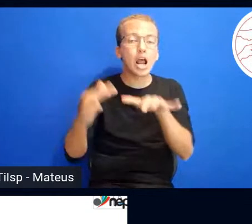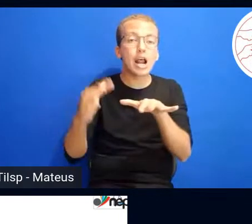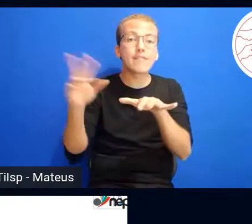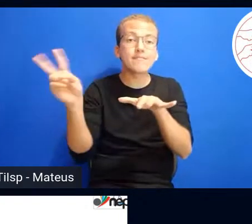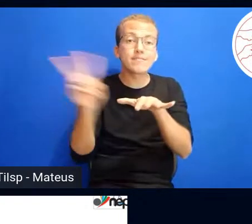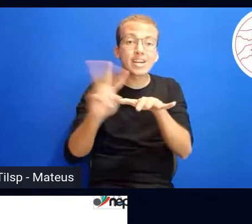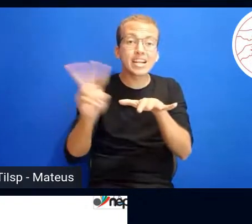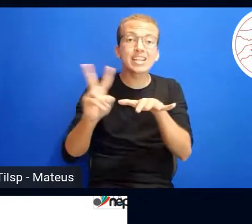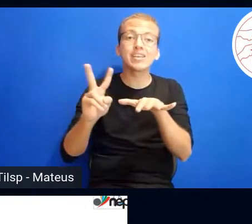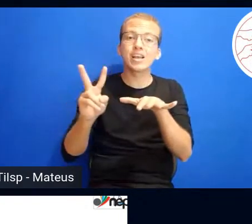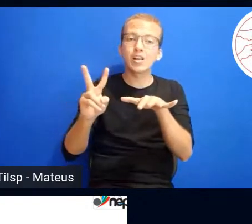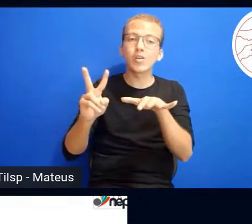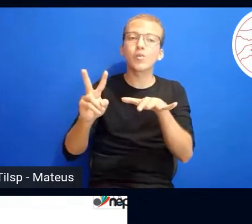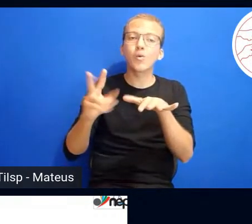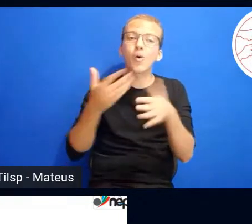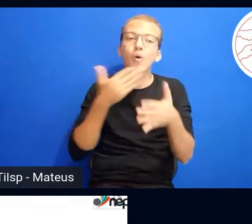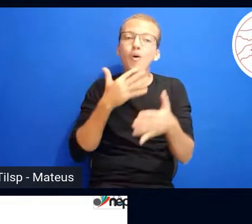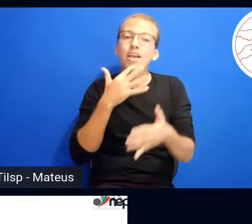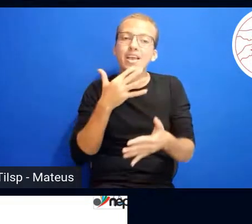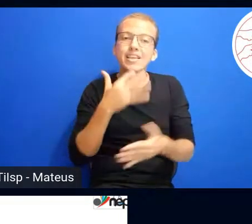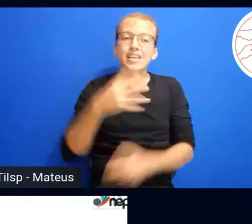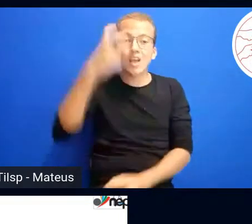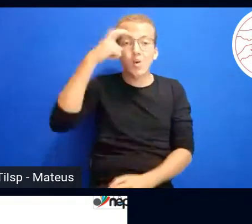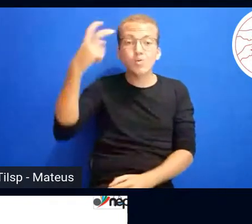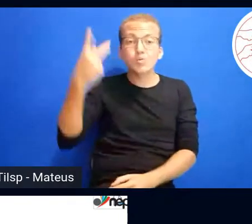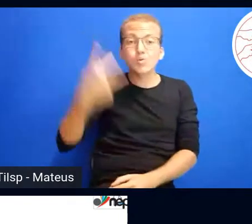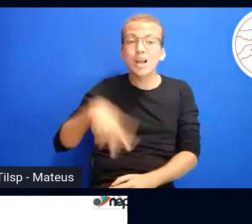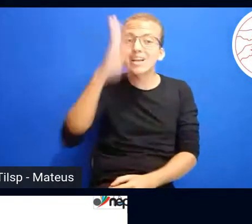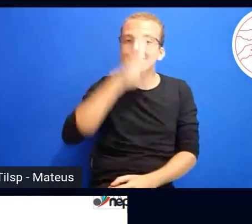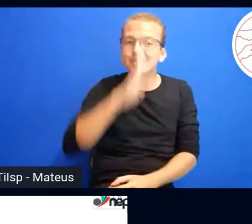brasileira. Pode passar, por